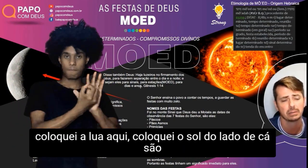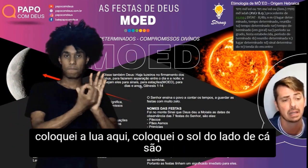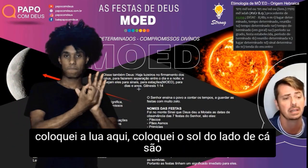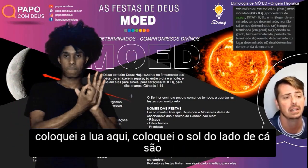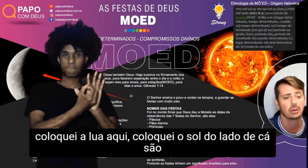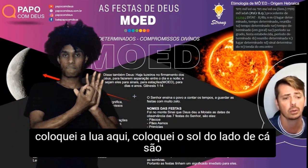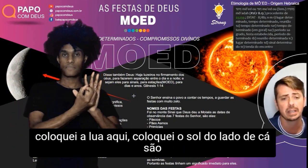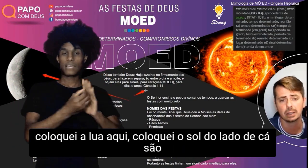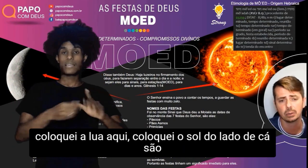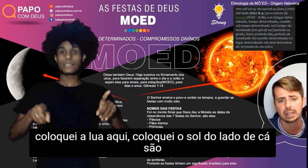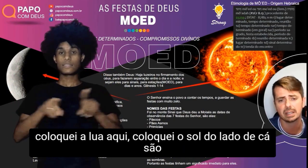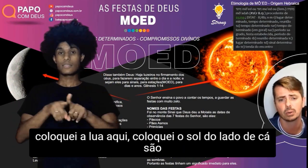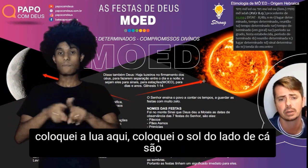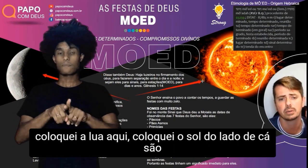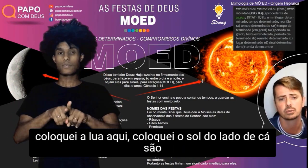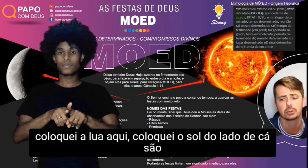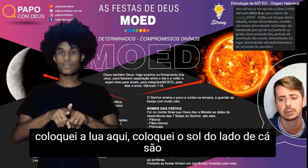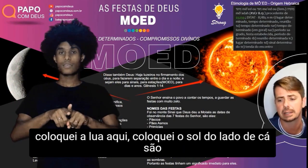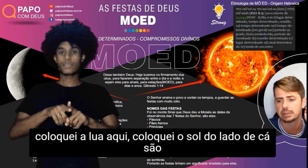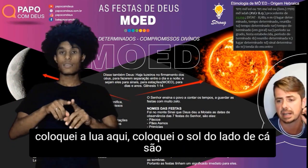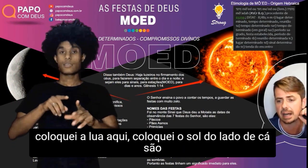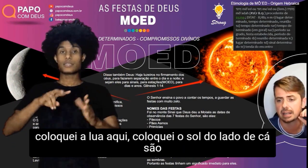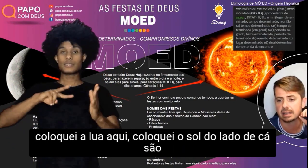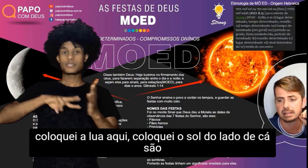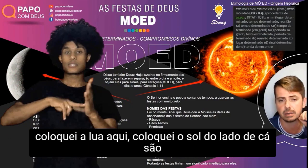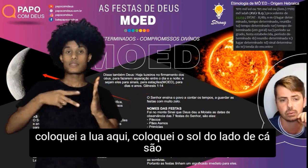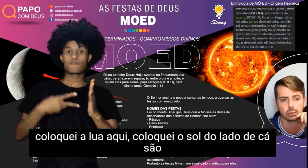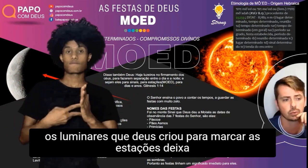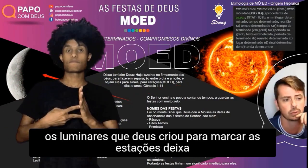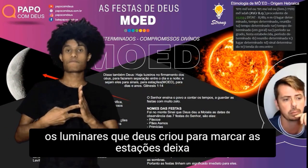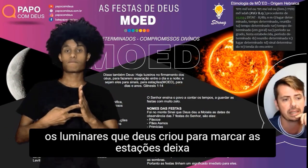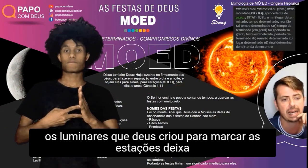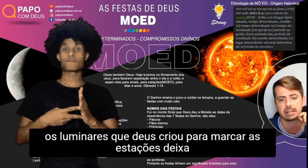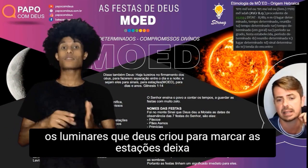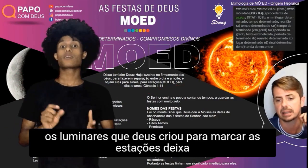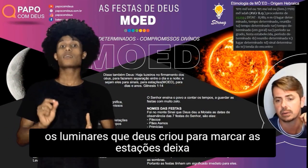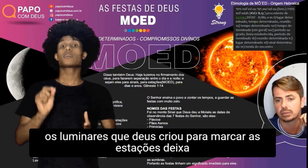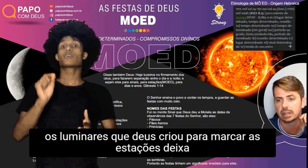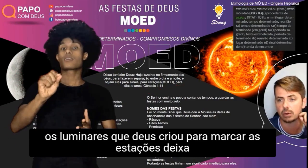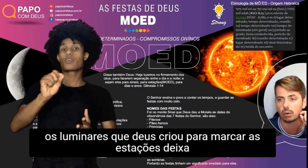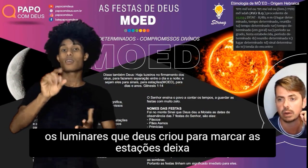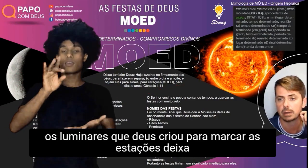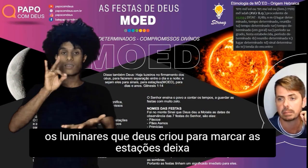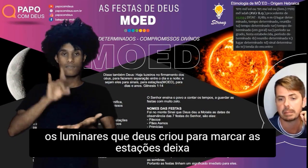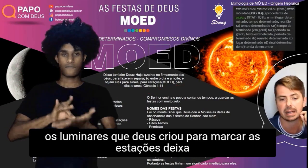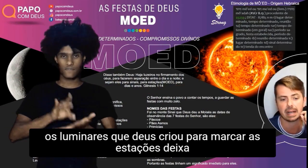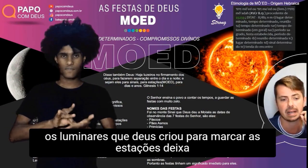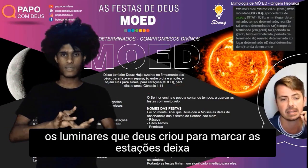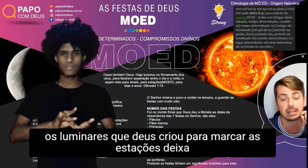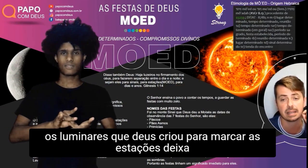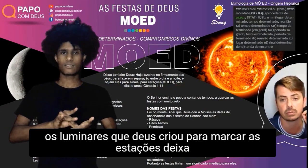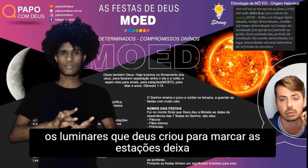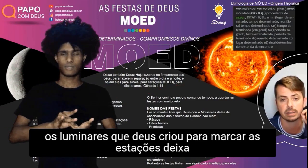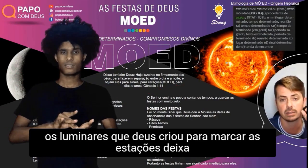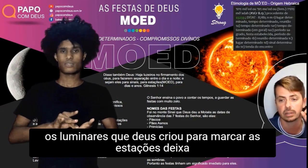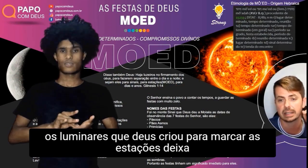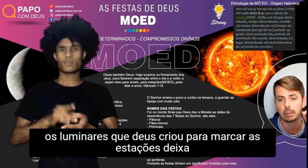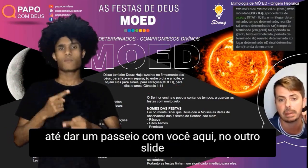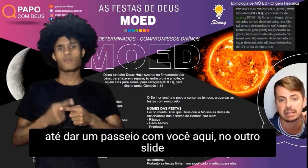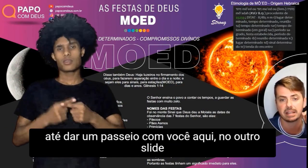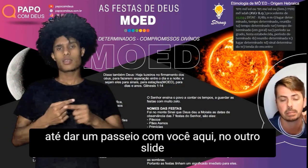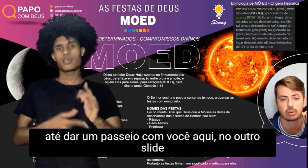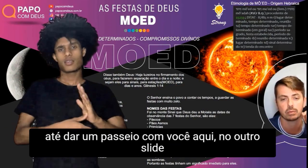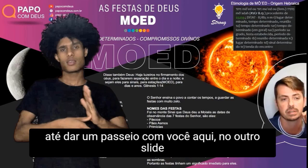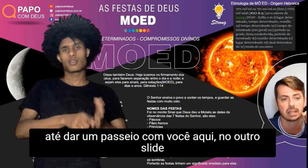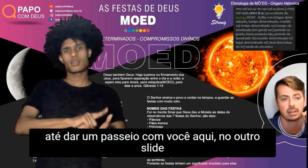muito bonito, tá? Coloquei a lua aqui, coloquei o sol do lado de cá. São os luminares que Deus criou para marcar as estações. Deixa eu até